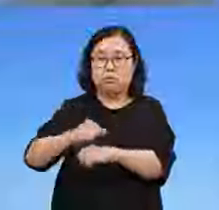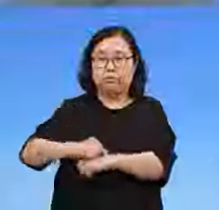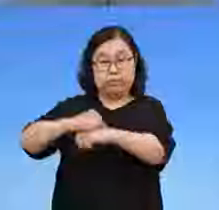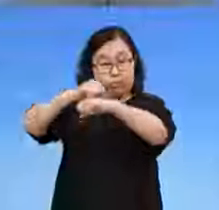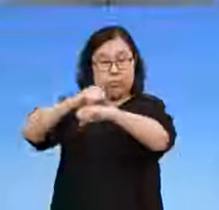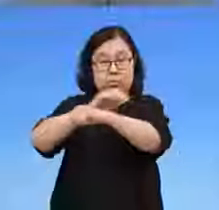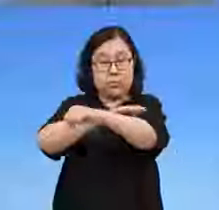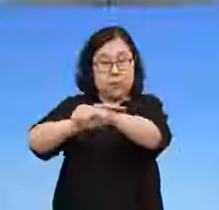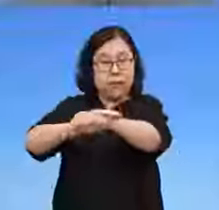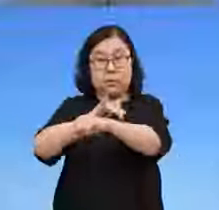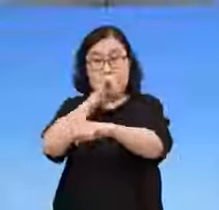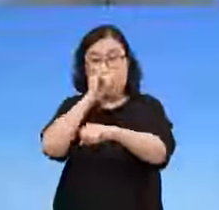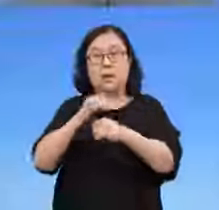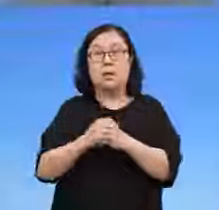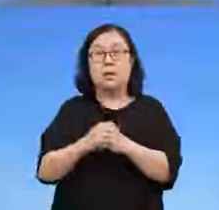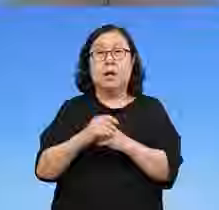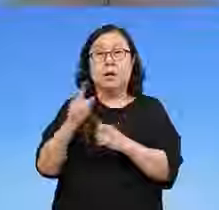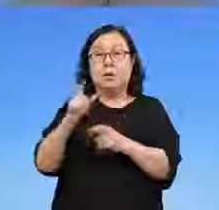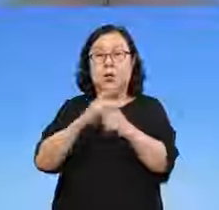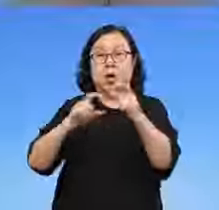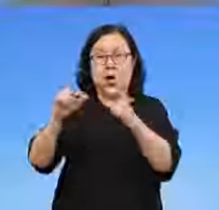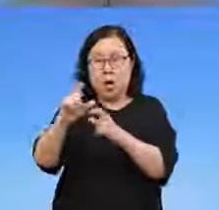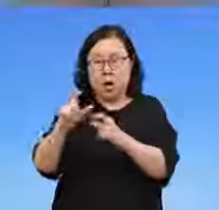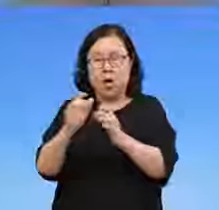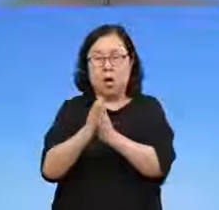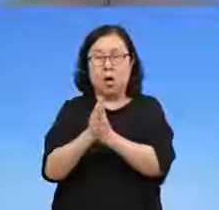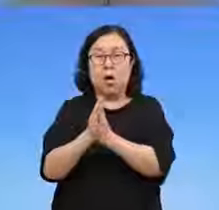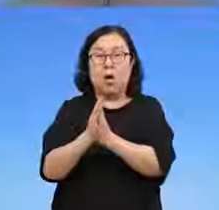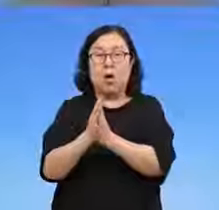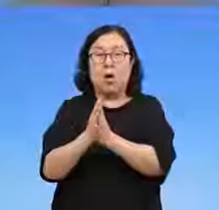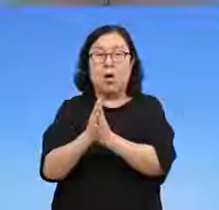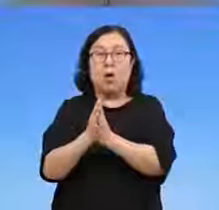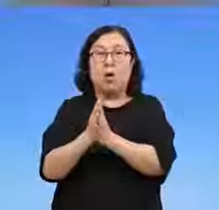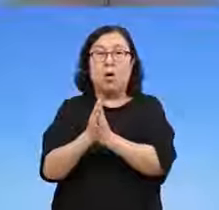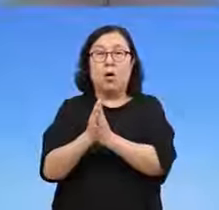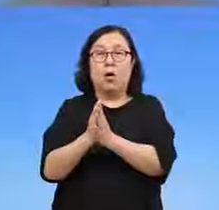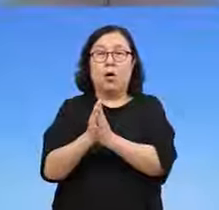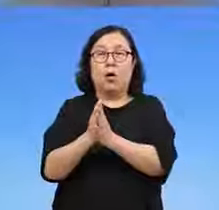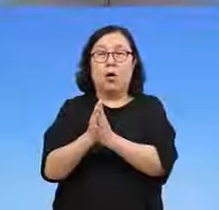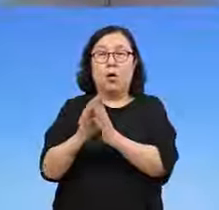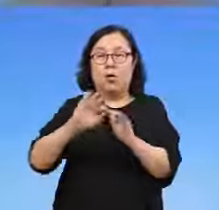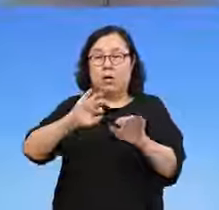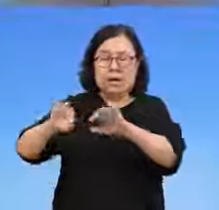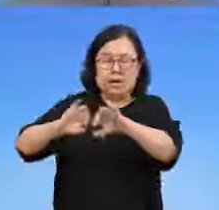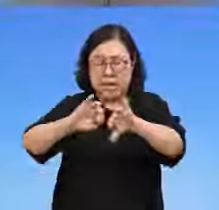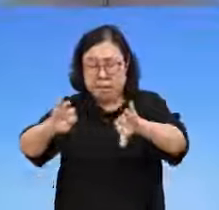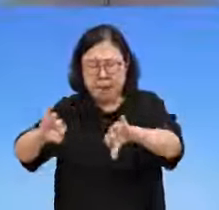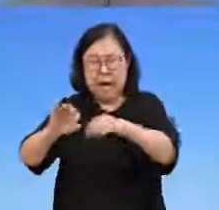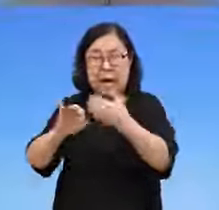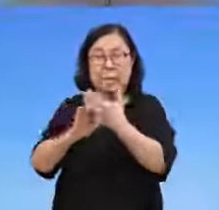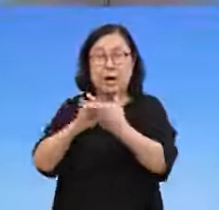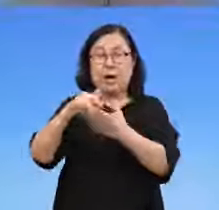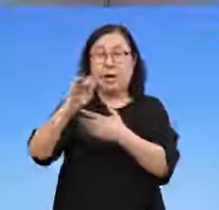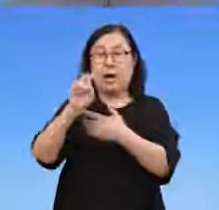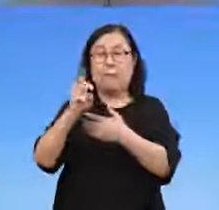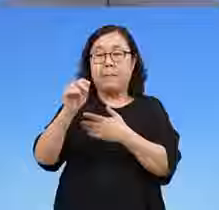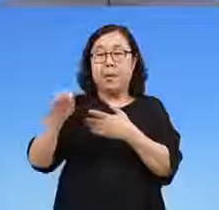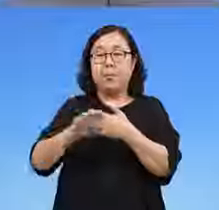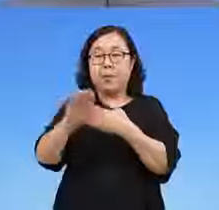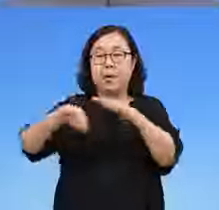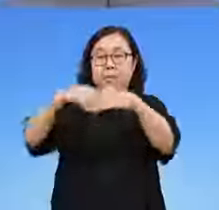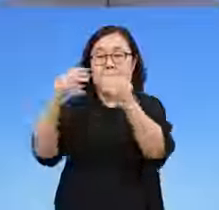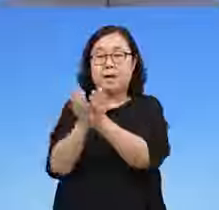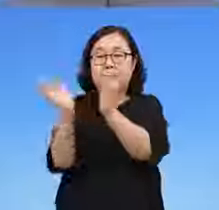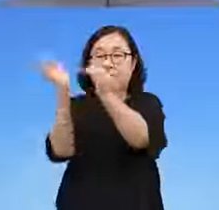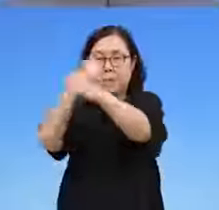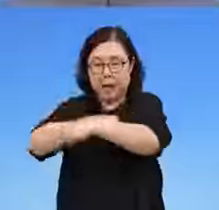그런데 뭐가 두려우냐? 여기서 제가 덫을 치면 가평 우리 마을 망한다는 생각이에요. 제가 이제 막 그냥 이거 하니까